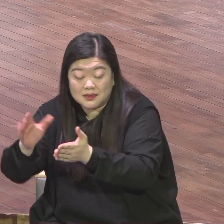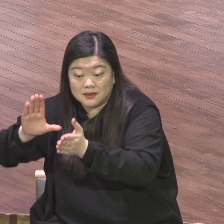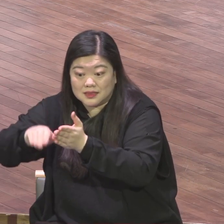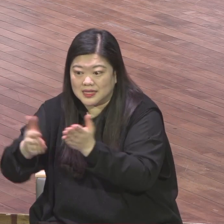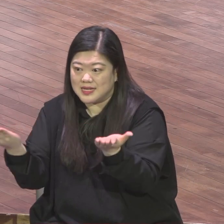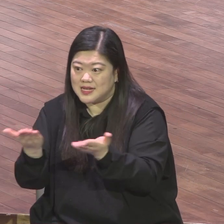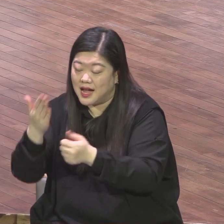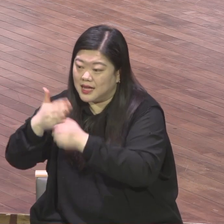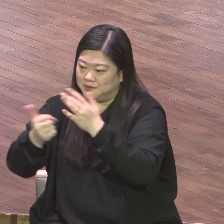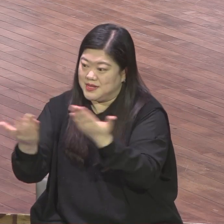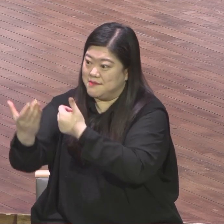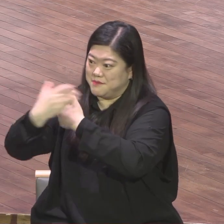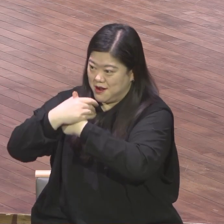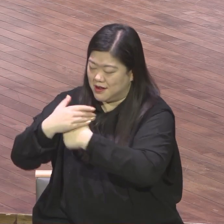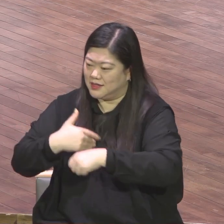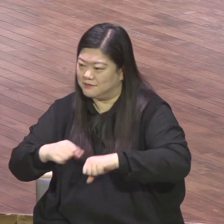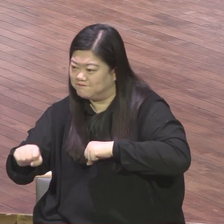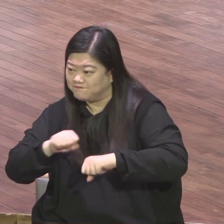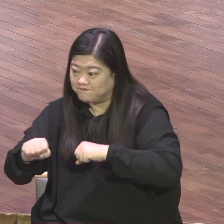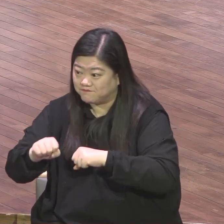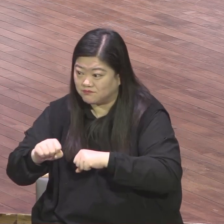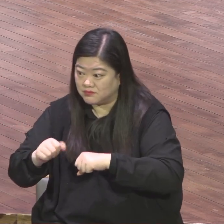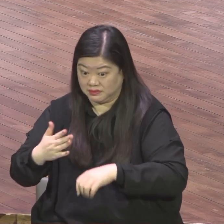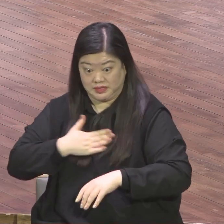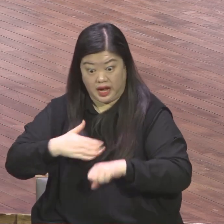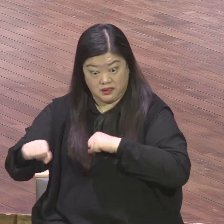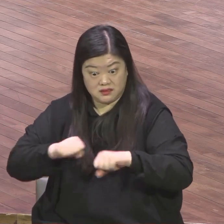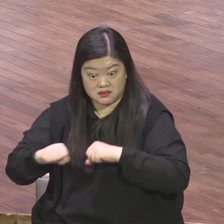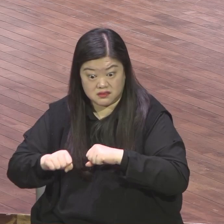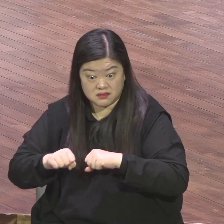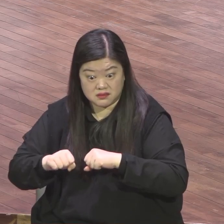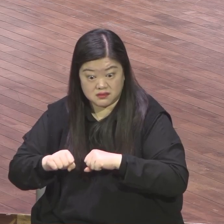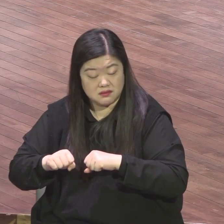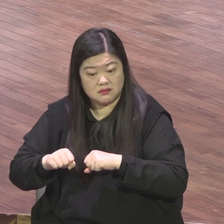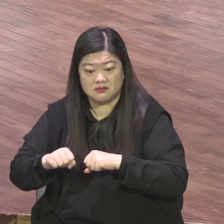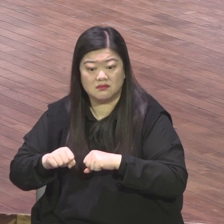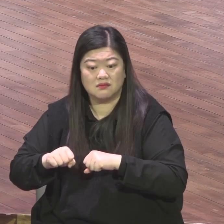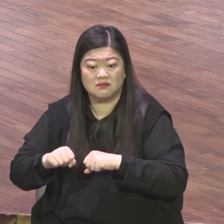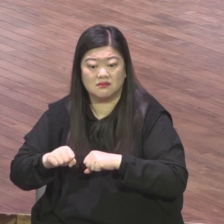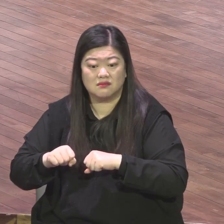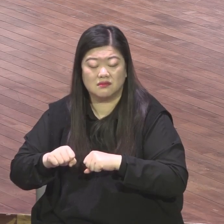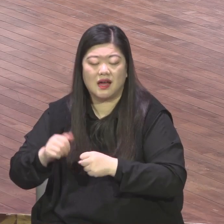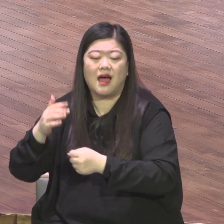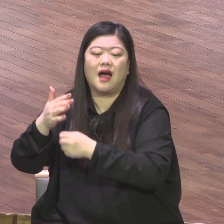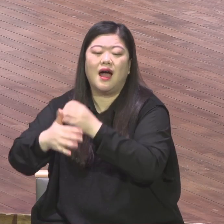그러니까 문제가 생기는 겁니다. 그래서 힘든 겁니다. 그래서 시험되는